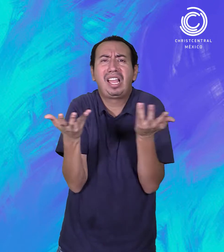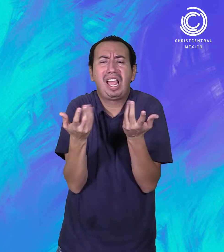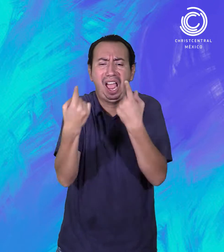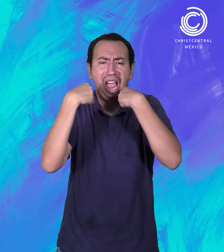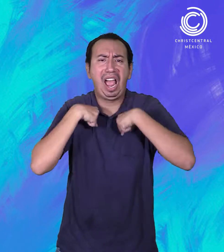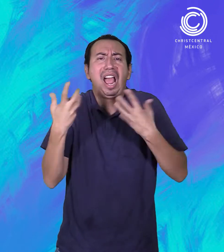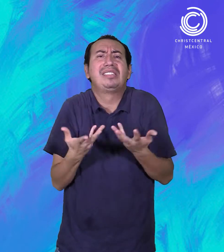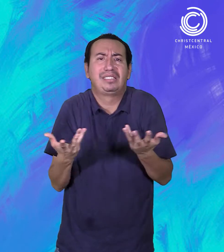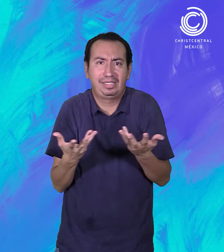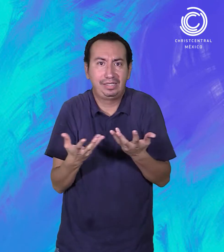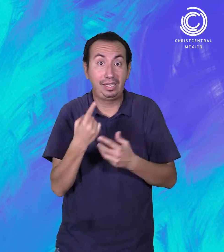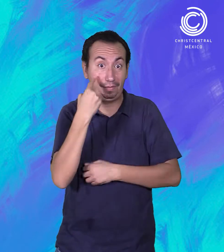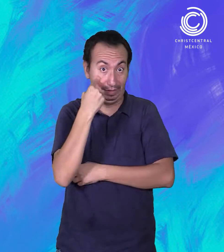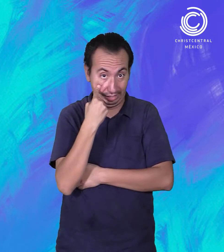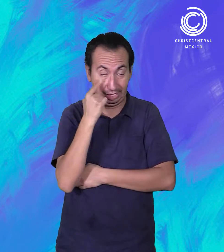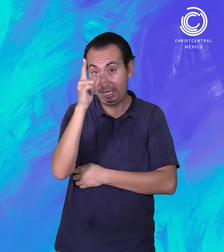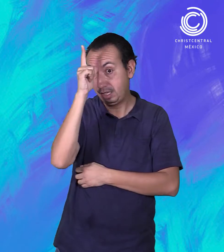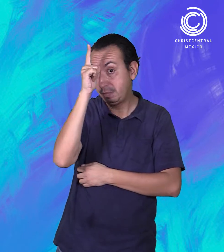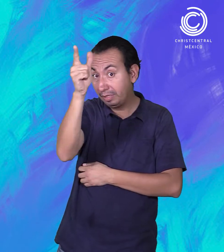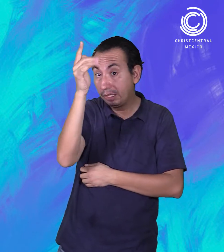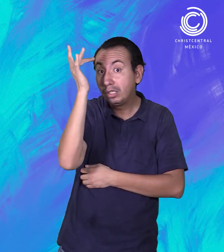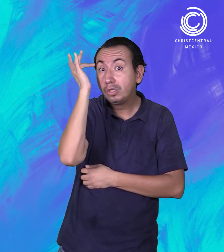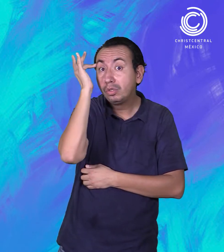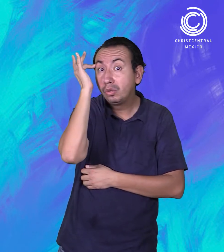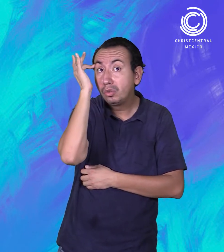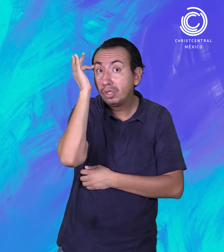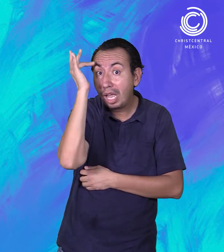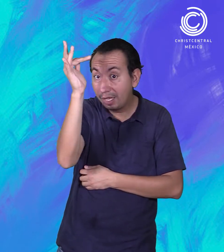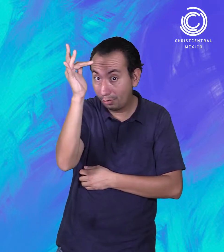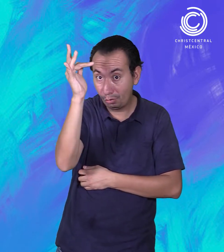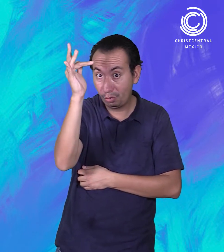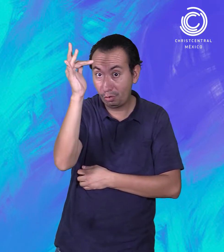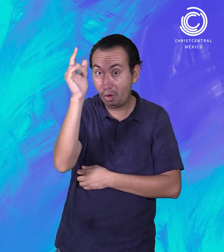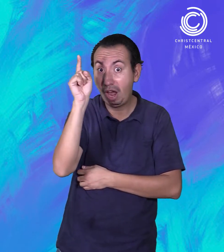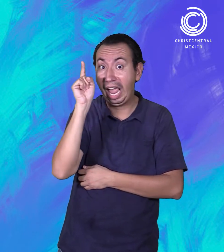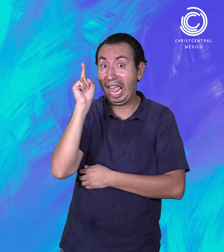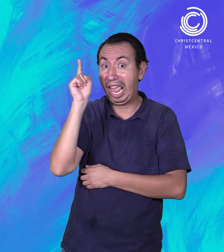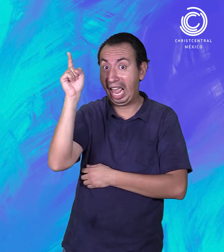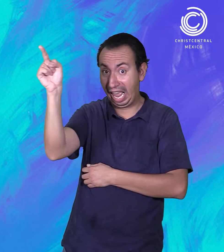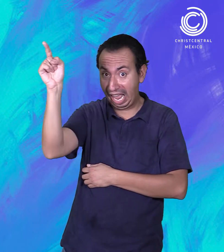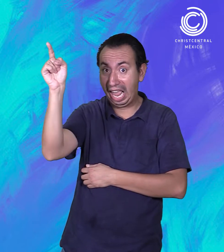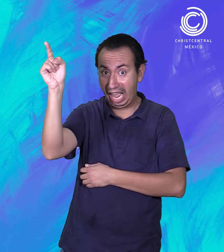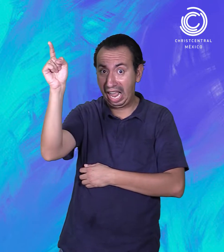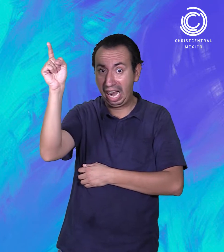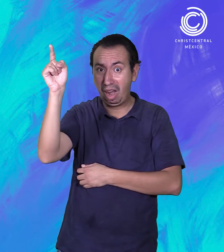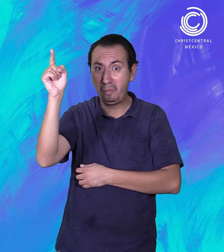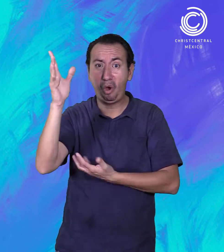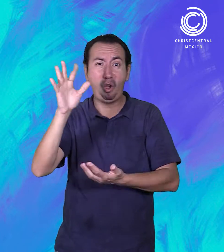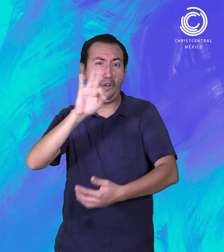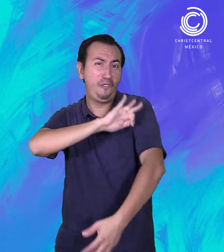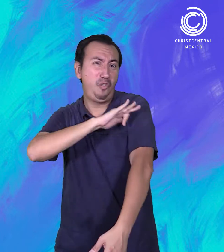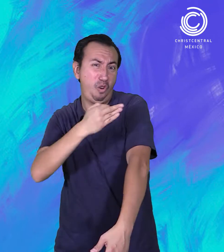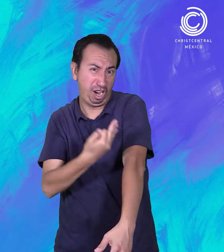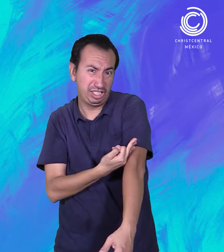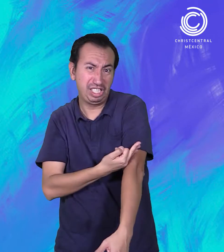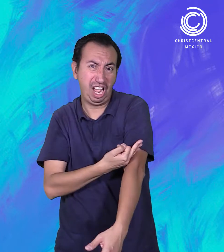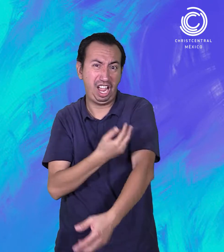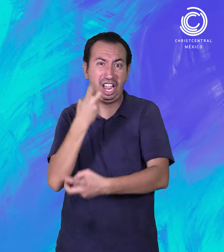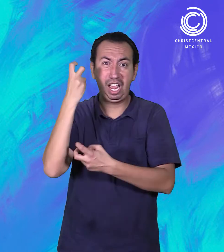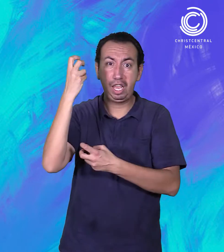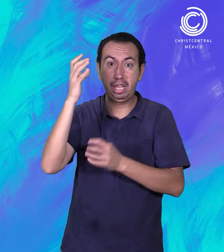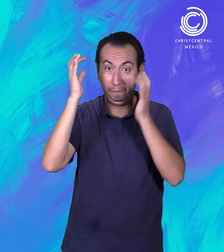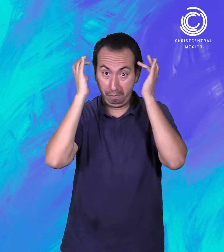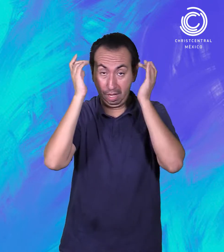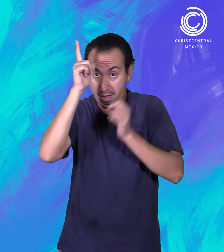nosotros, entendiendo que el Espíritu Santo no es una fuerza, el Espíritu Santo no es una